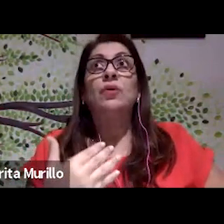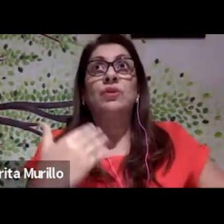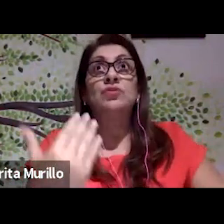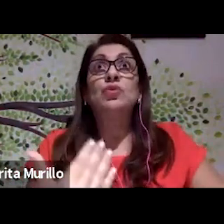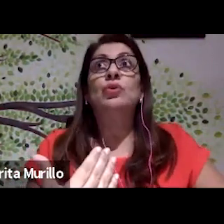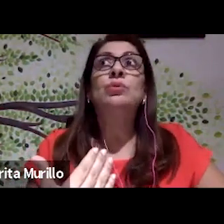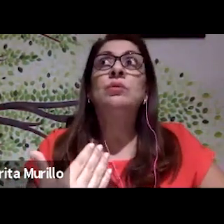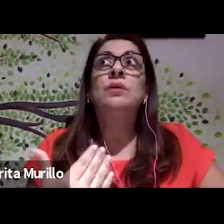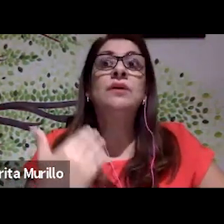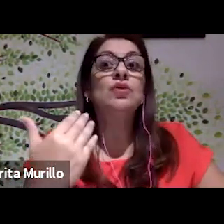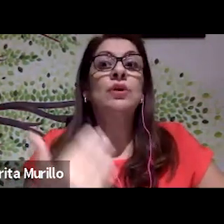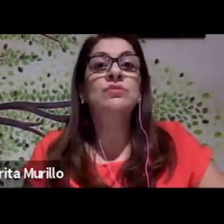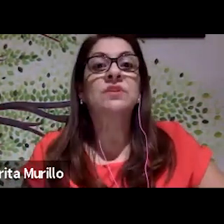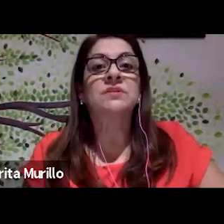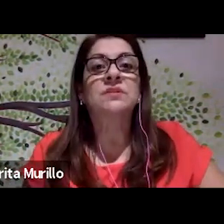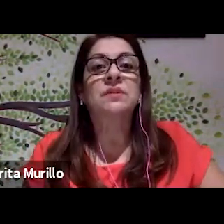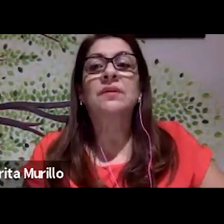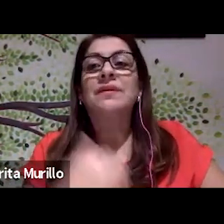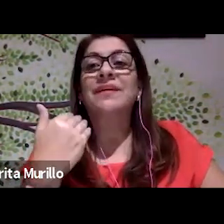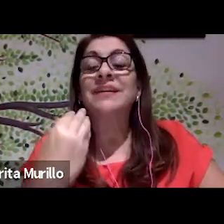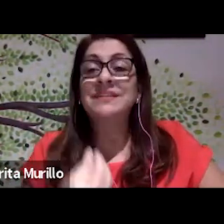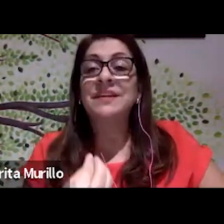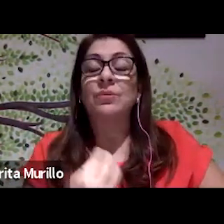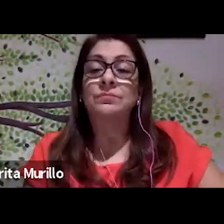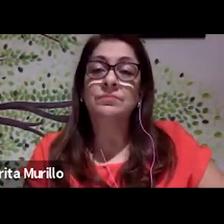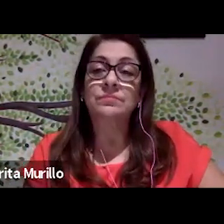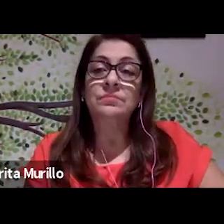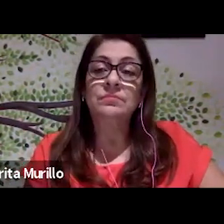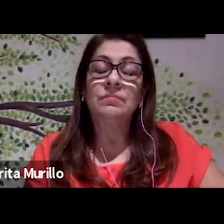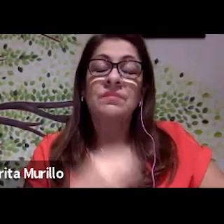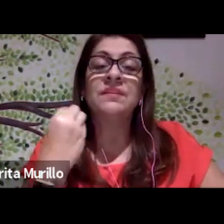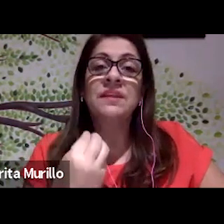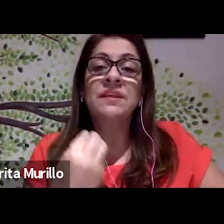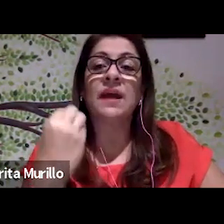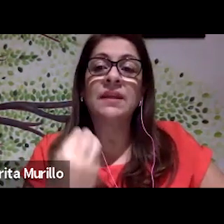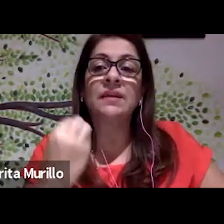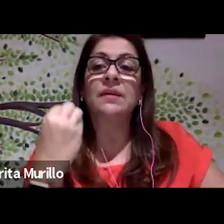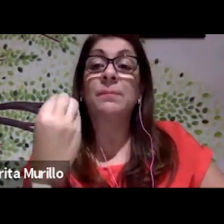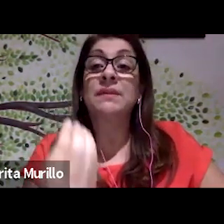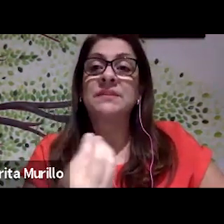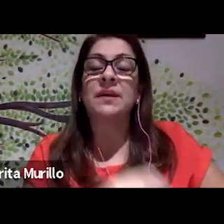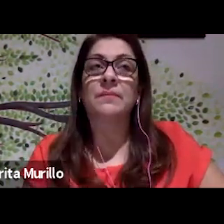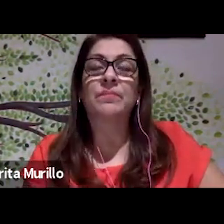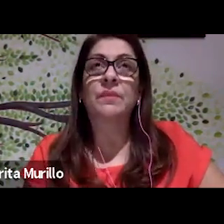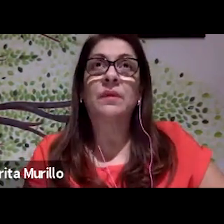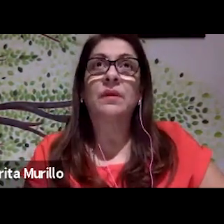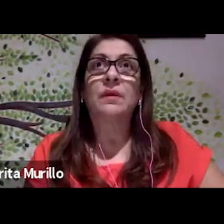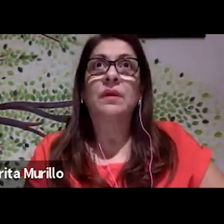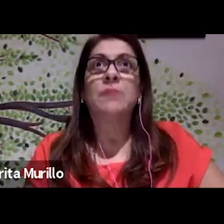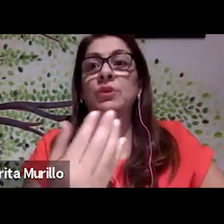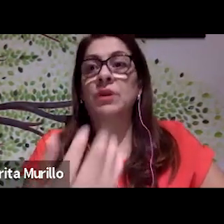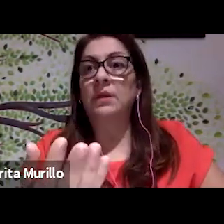o desnudo qué es lo que buscas el deseo sentir que alguien me desea